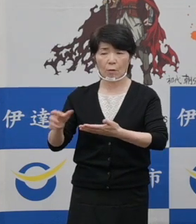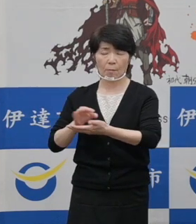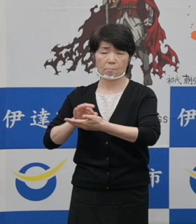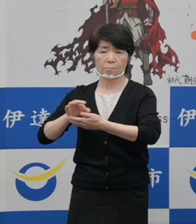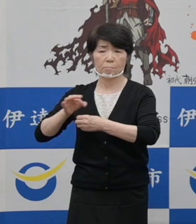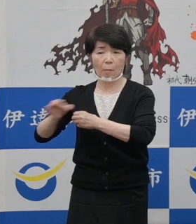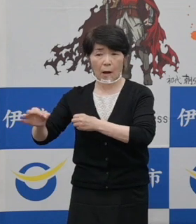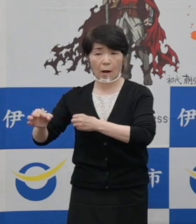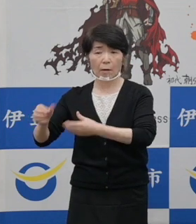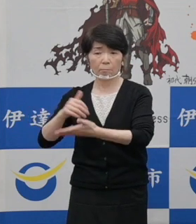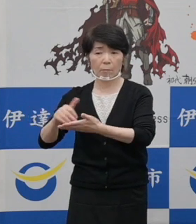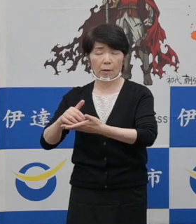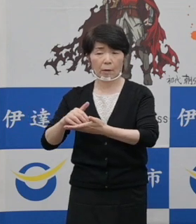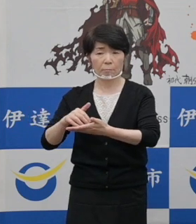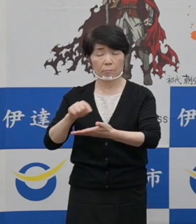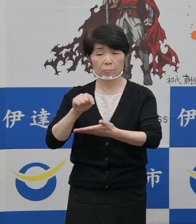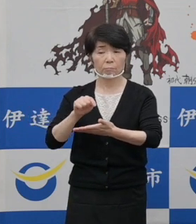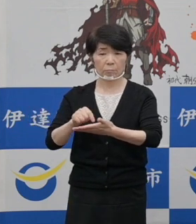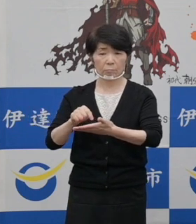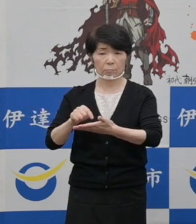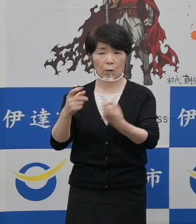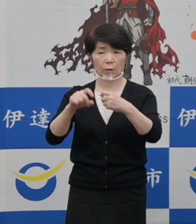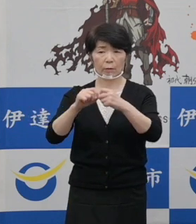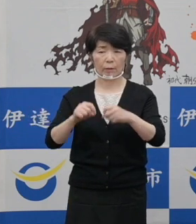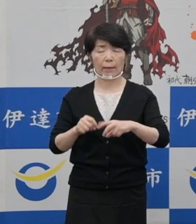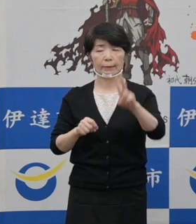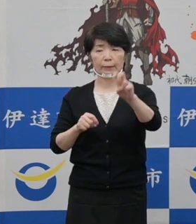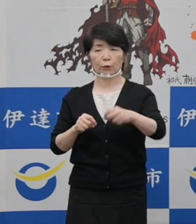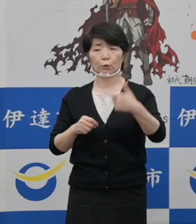差し引いた形式収支が